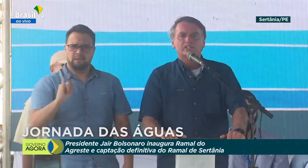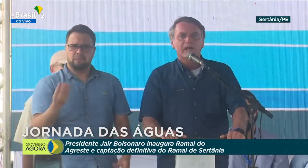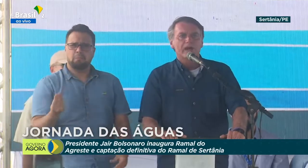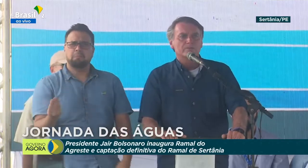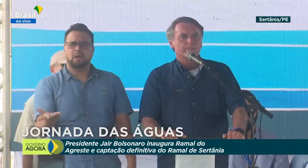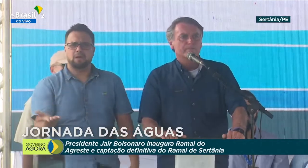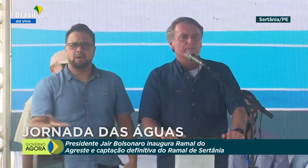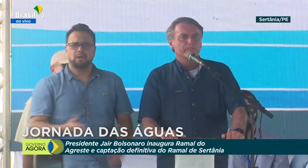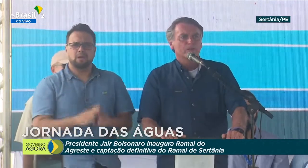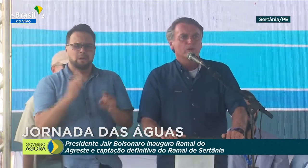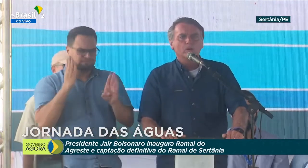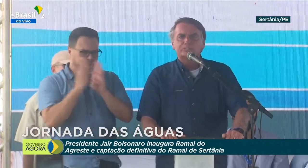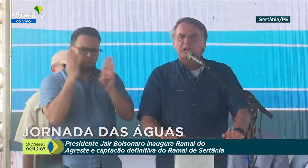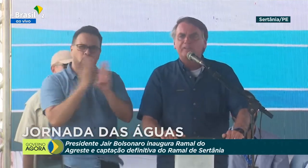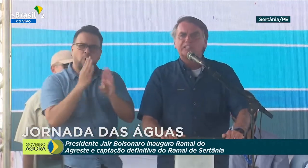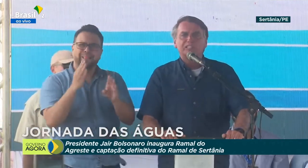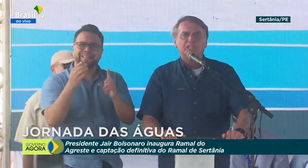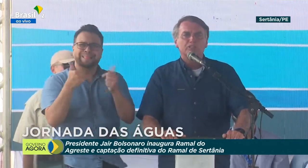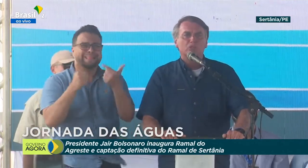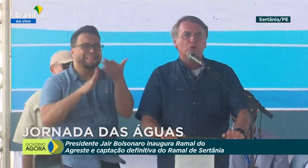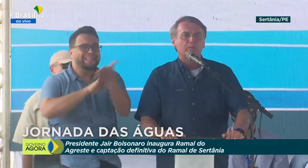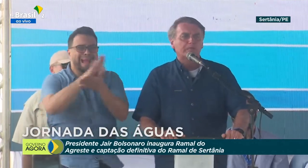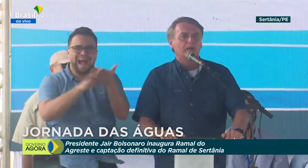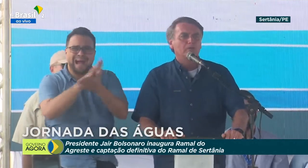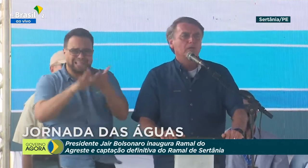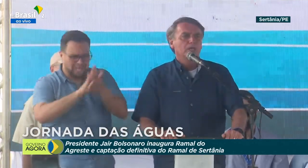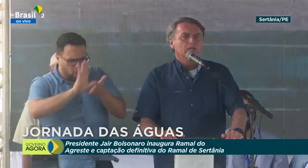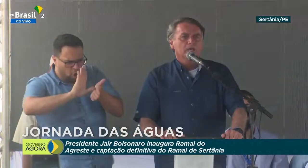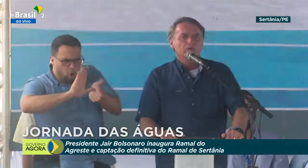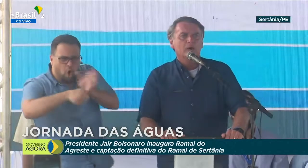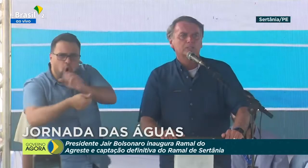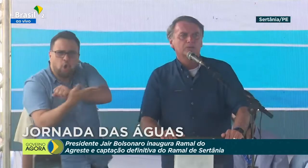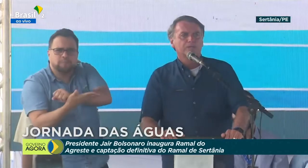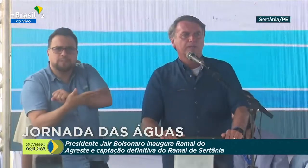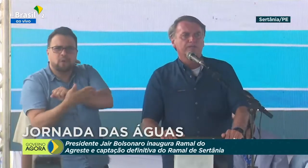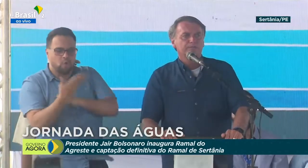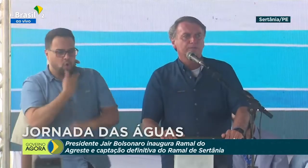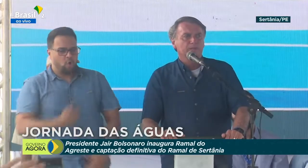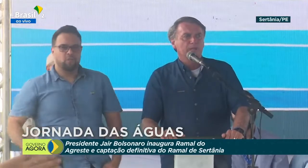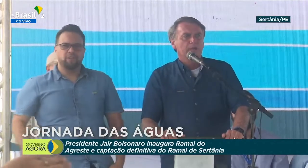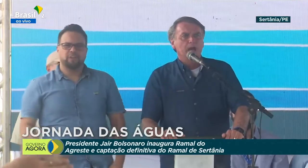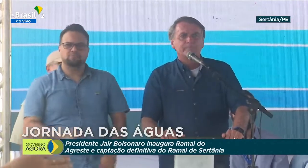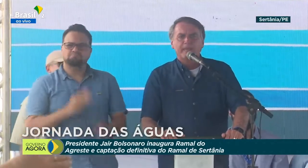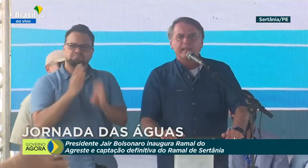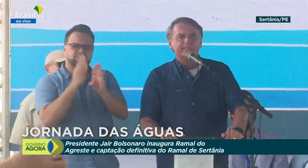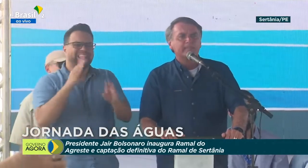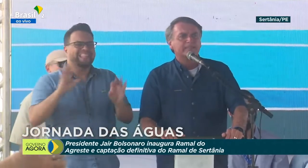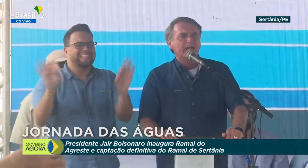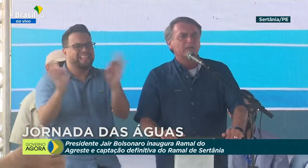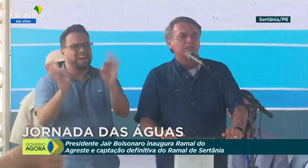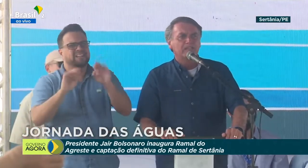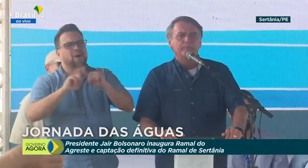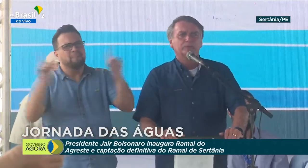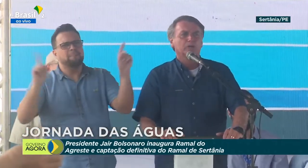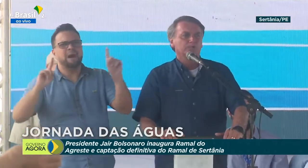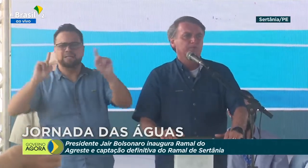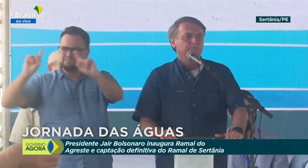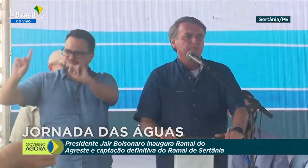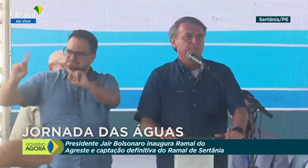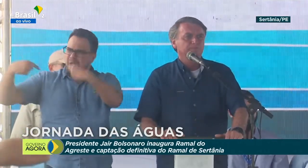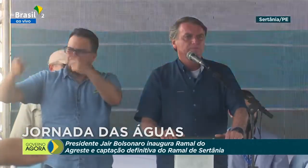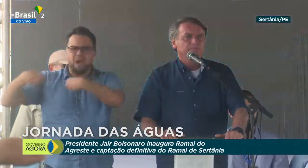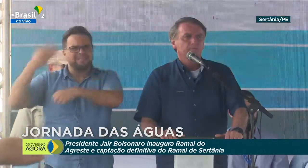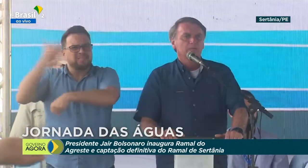Não acharam um só vestígio de corrupção em nosso governo. Apenas atacam o tempo